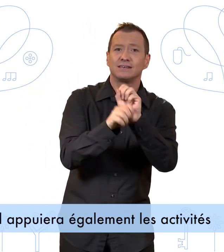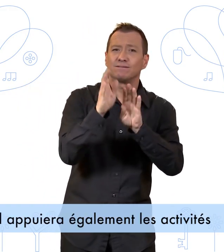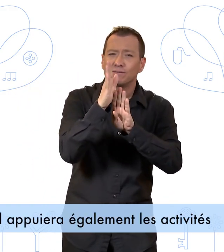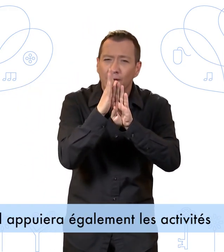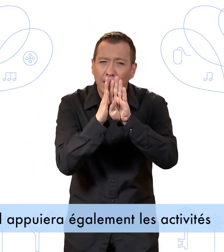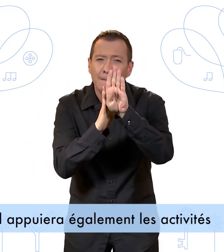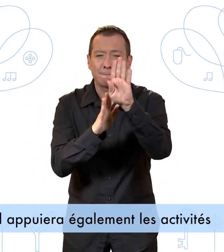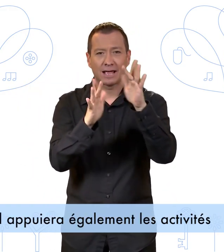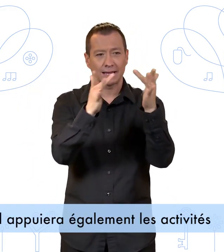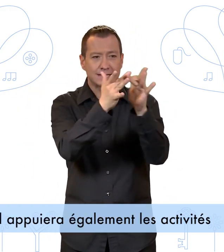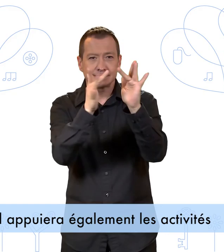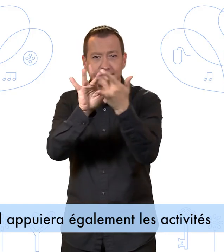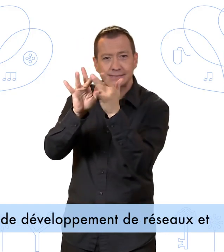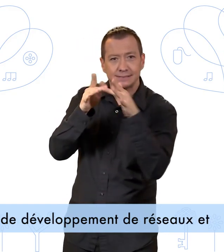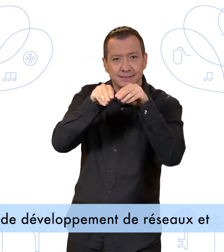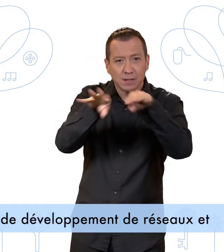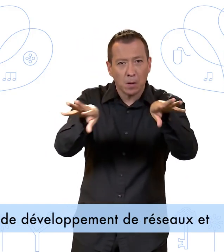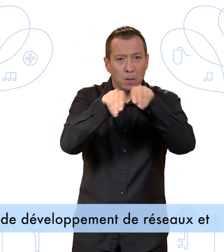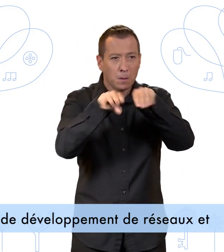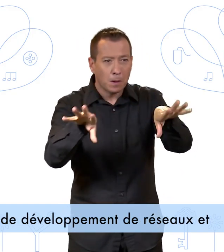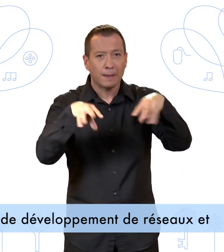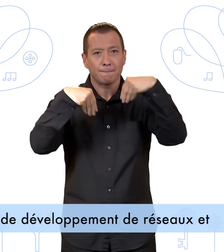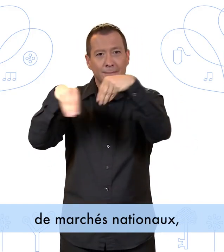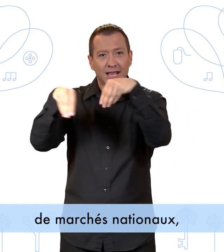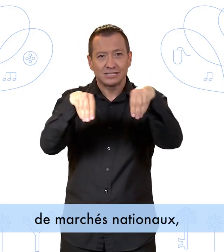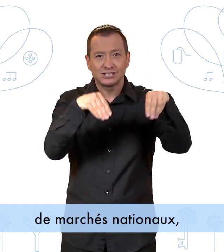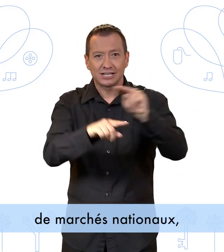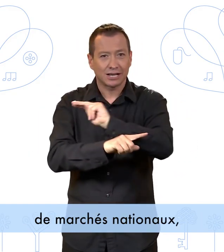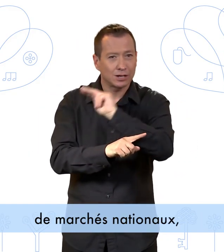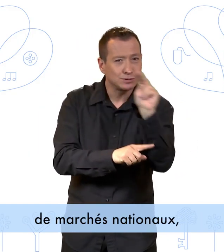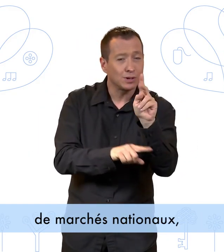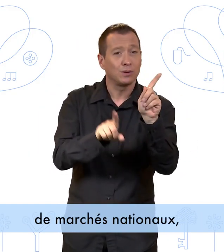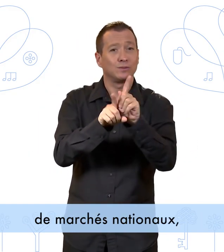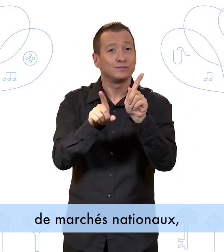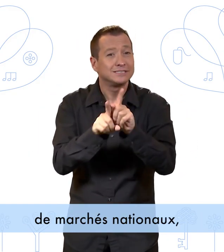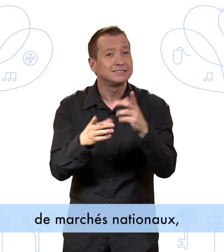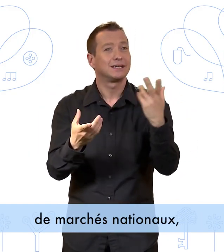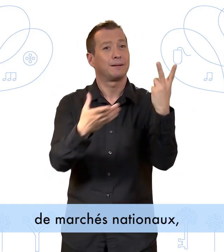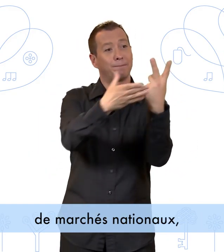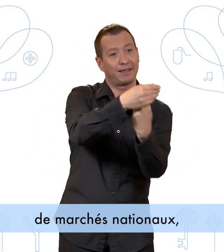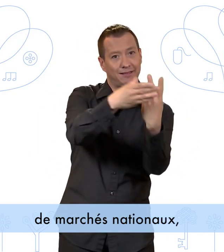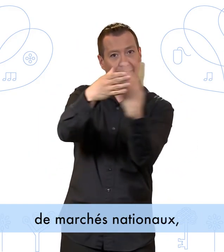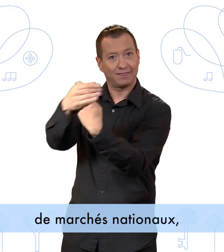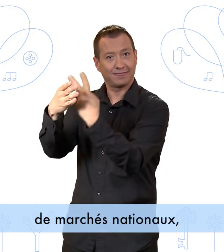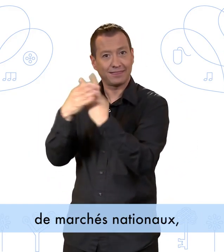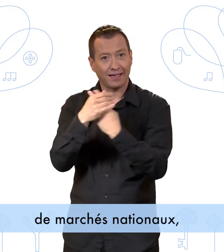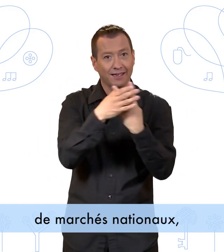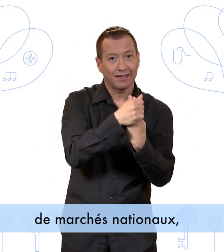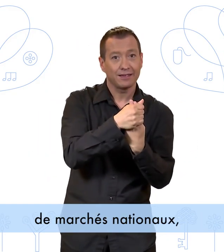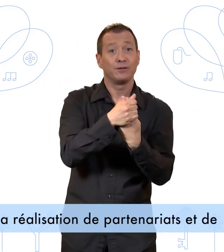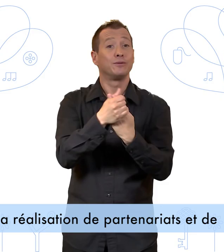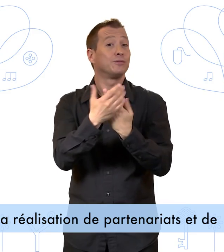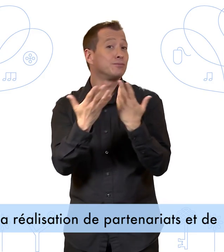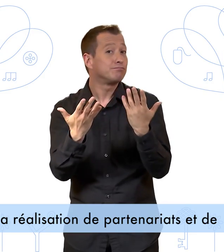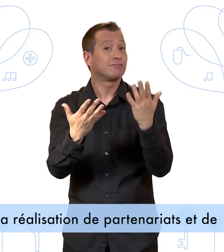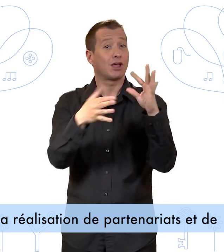Il appuyera également les activités de développement de réseaux et de marchés nationaux, la réalisation de